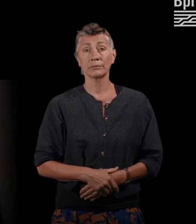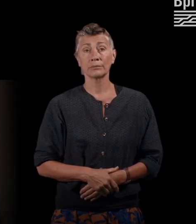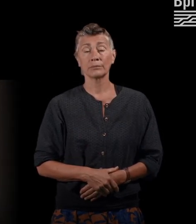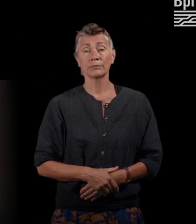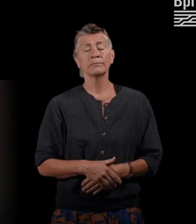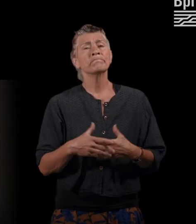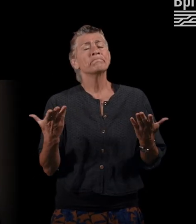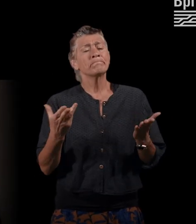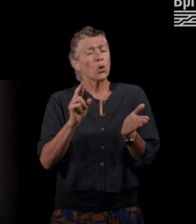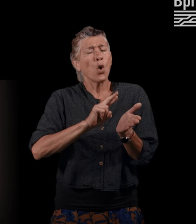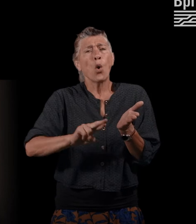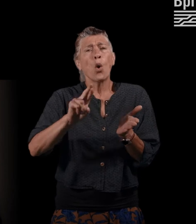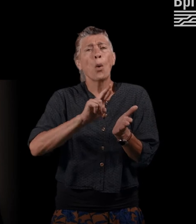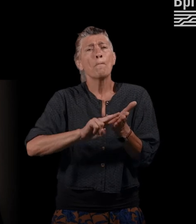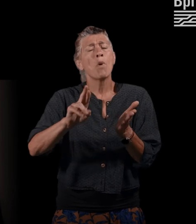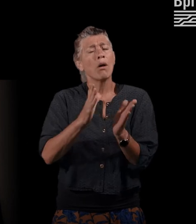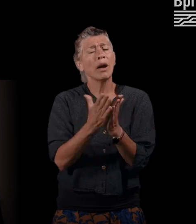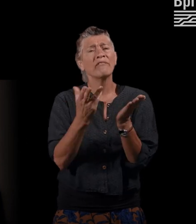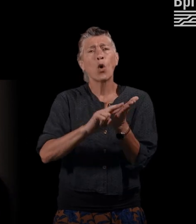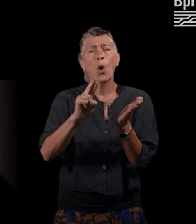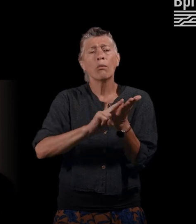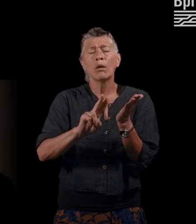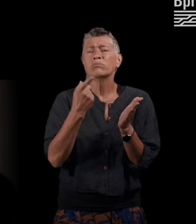Qu'est-ce qu'un roman peut prendre en charge, Camille Hamoun?